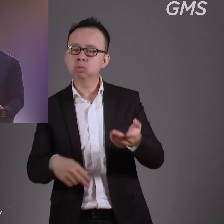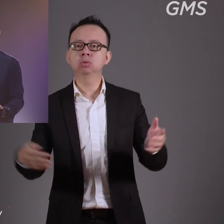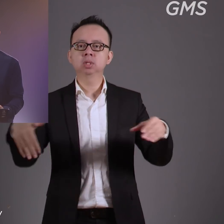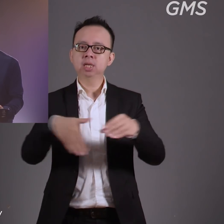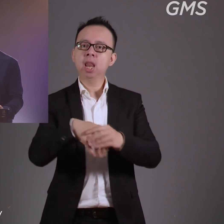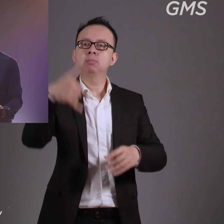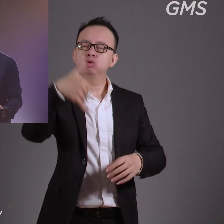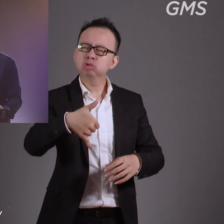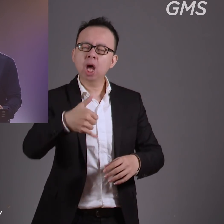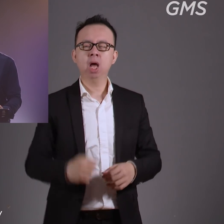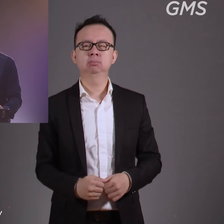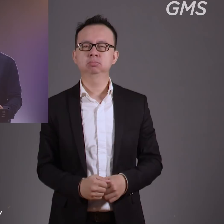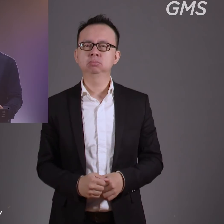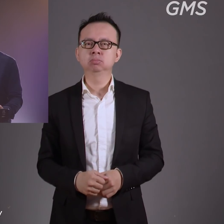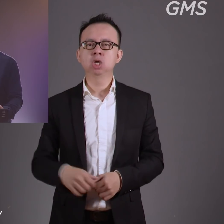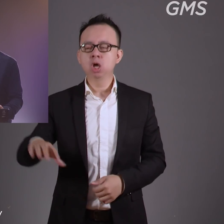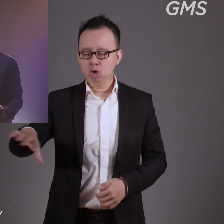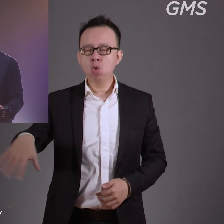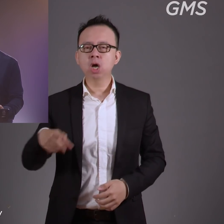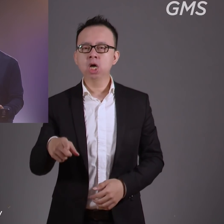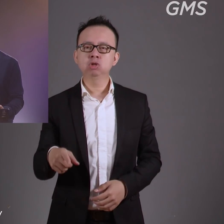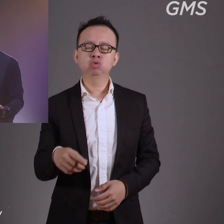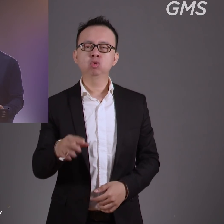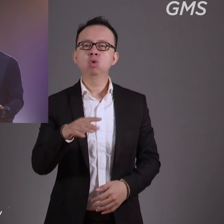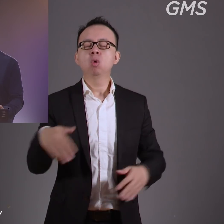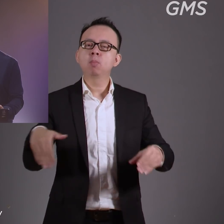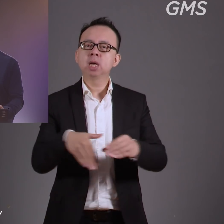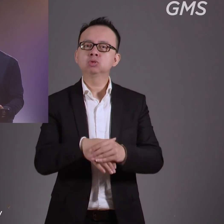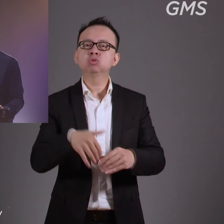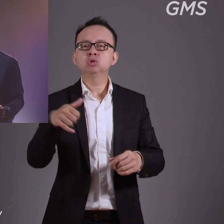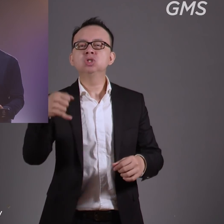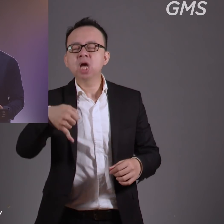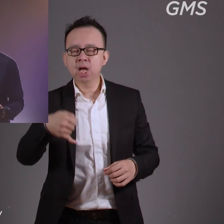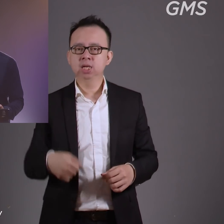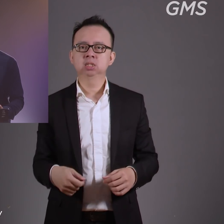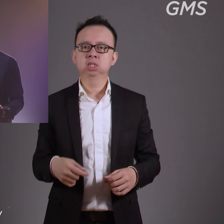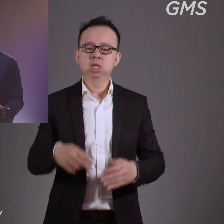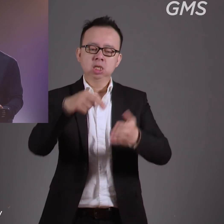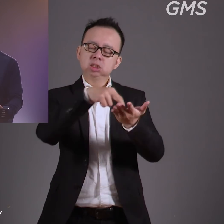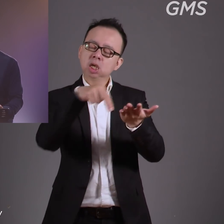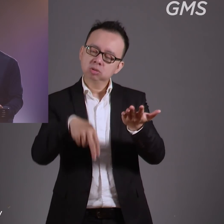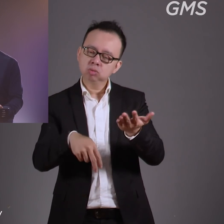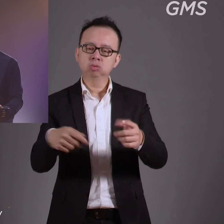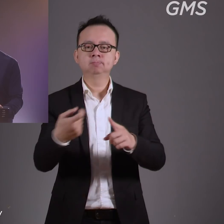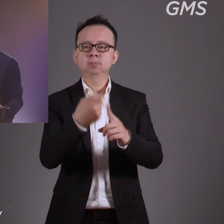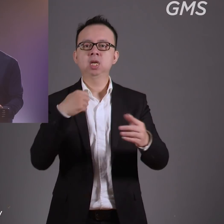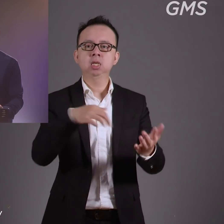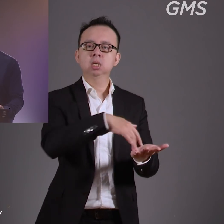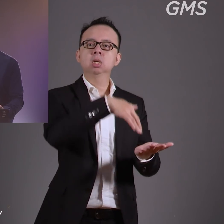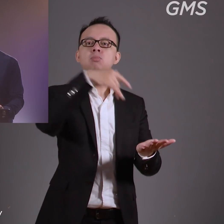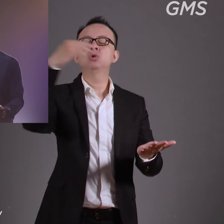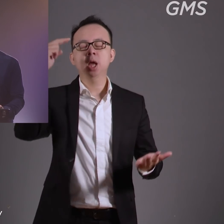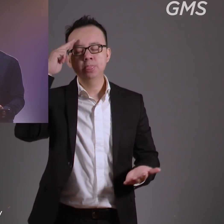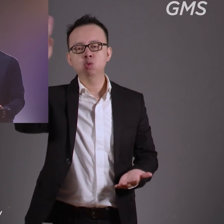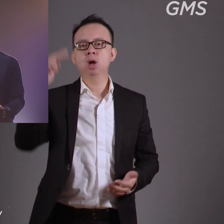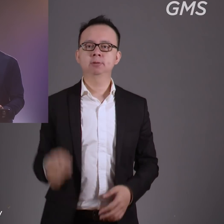tulah. Tulah itu bukan penyakit, tapi tulah itu adalah jatuh dari kemuliaan Allah.